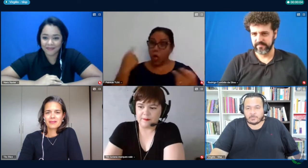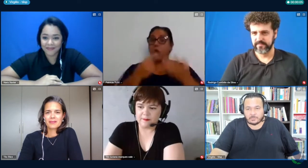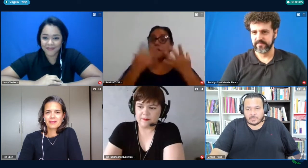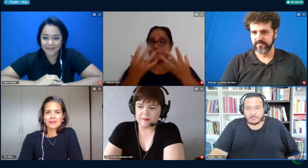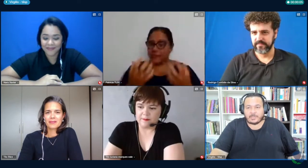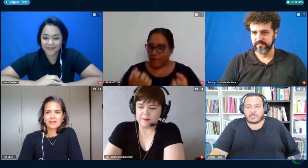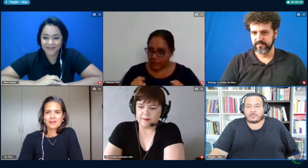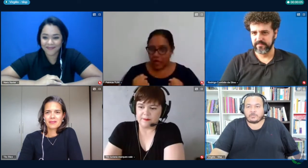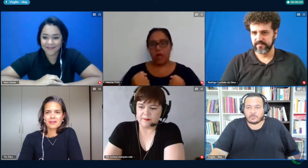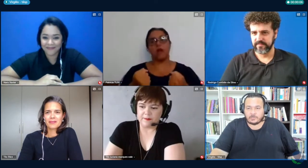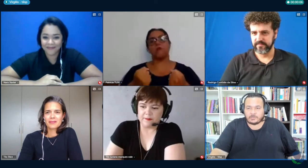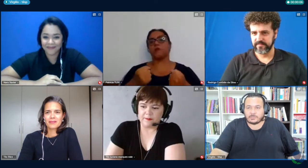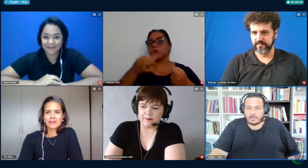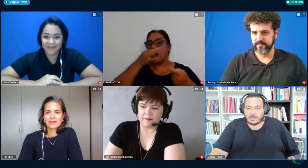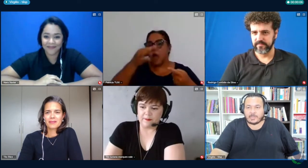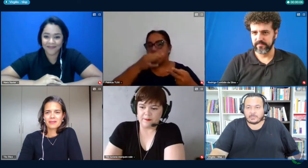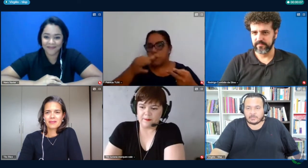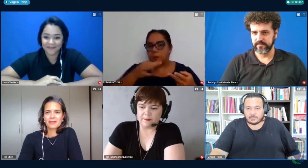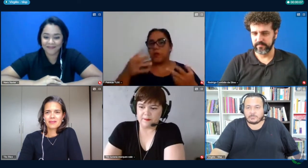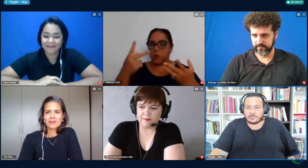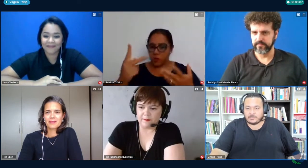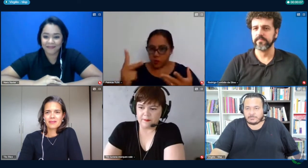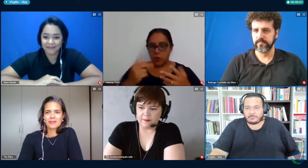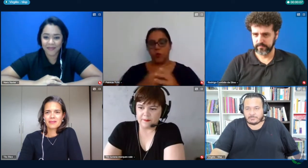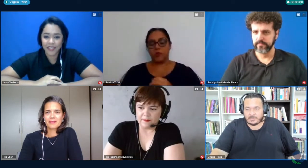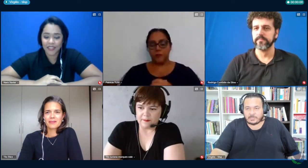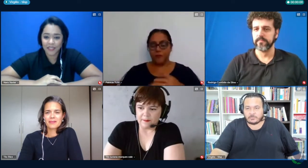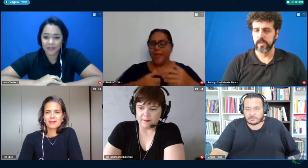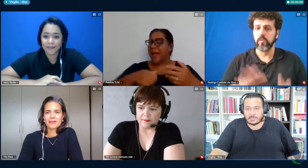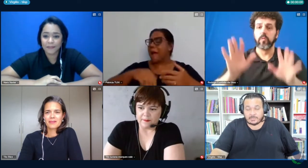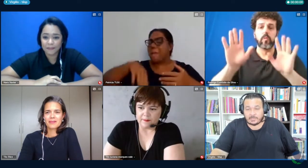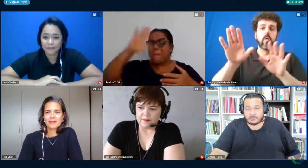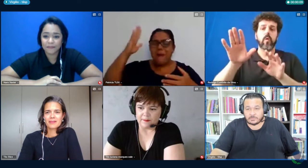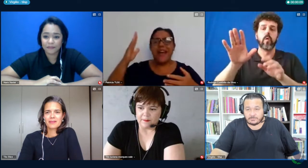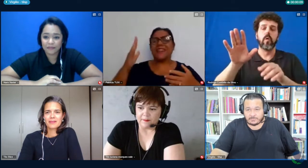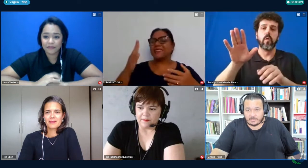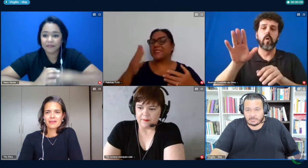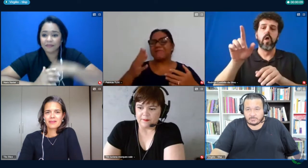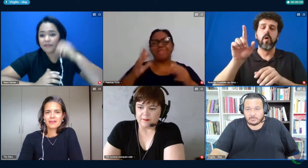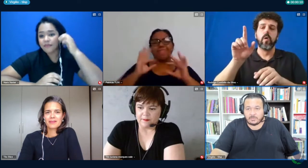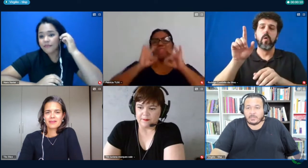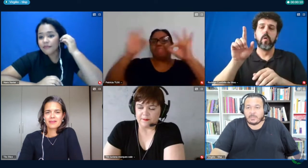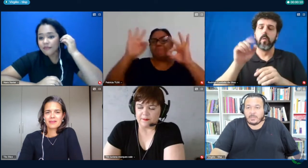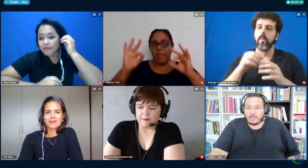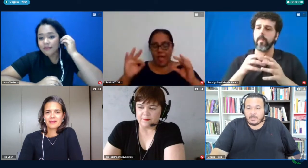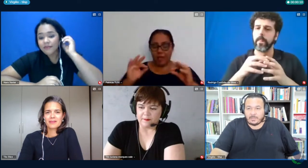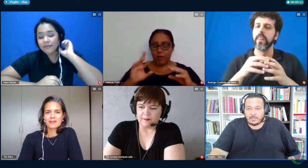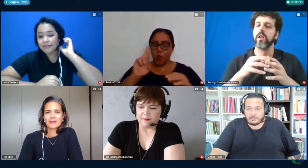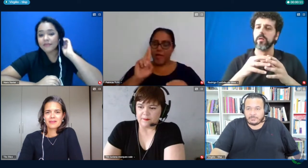pelos apontamentos. Nós acatamos, de fato, nós acataremos, de fato.